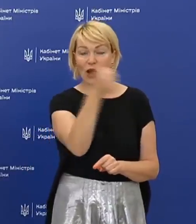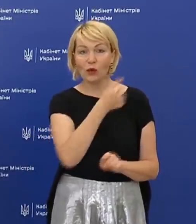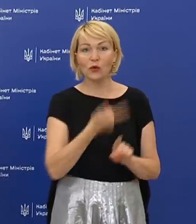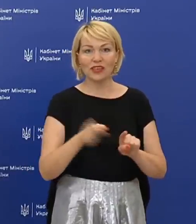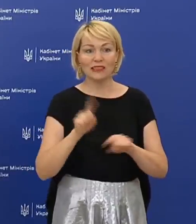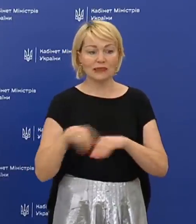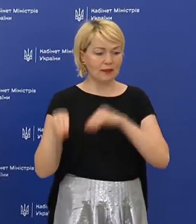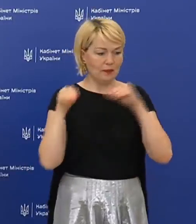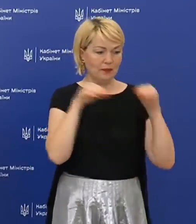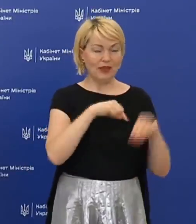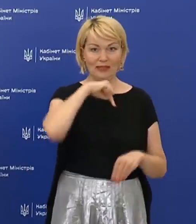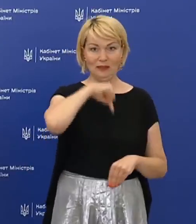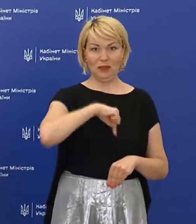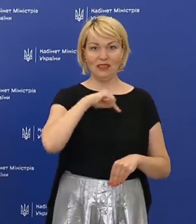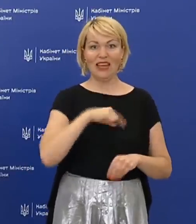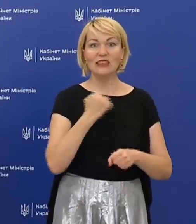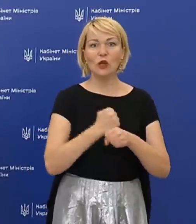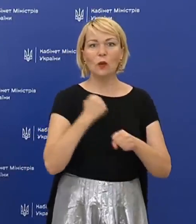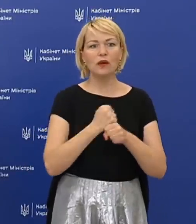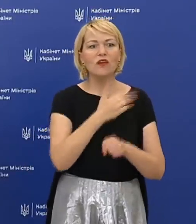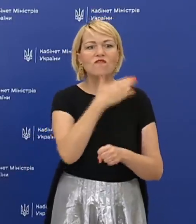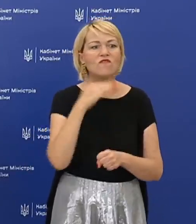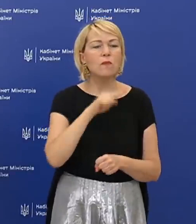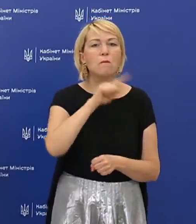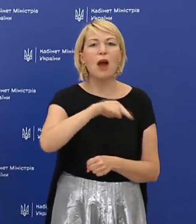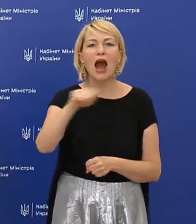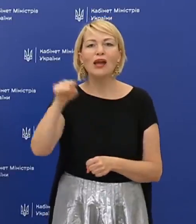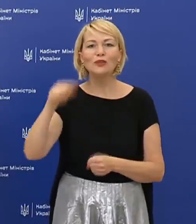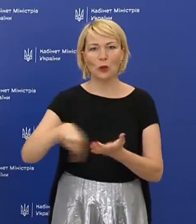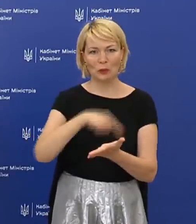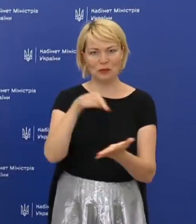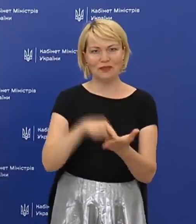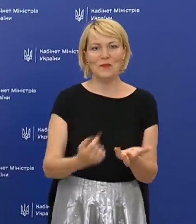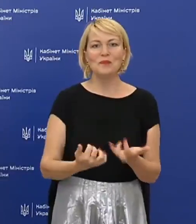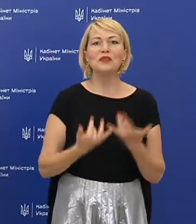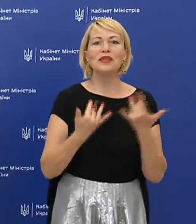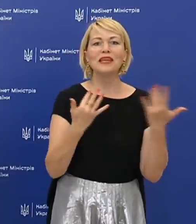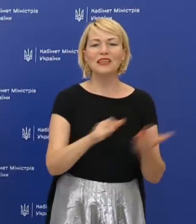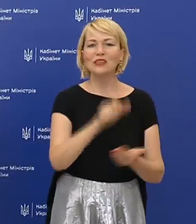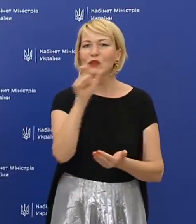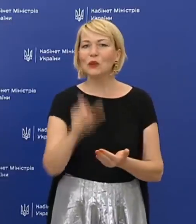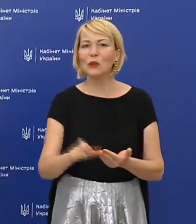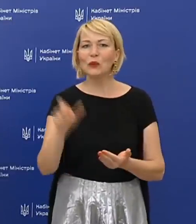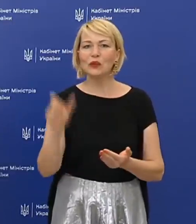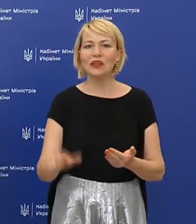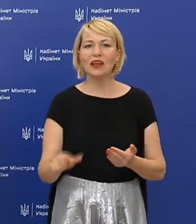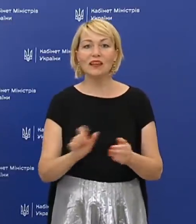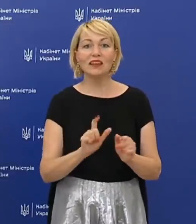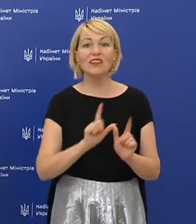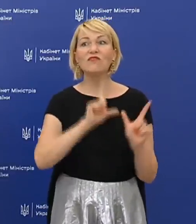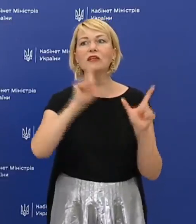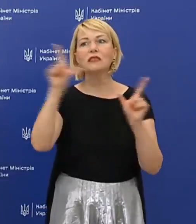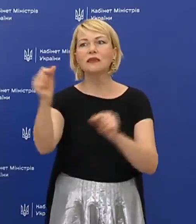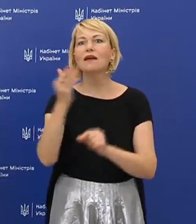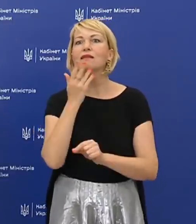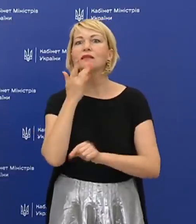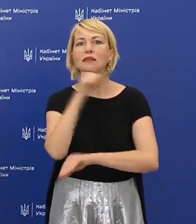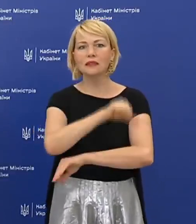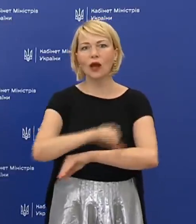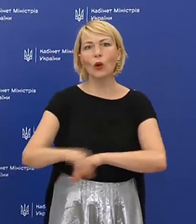трансплантації робилися вже в багатьох містах. І кількість людей, яких виїжджає за кордон,